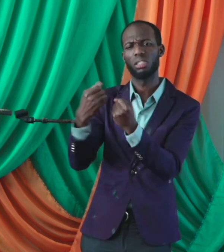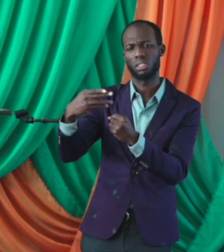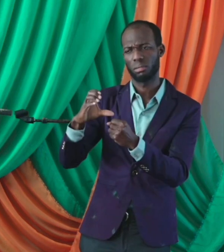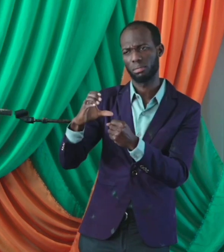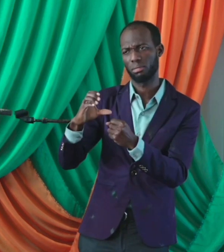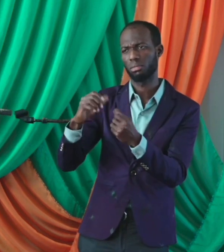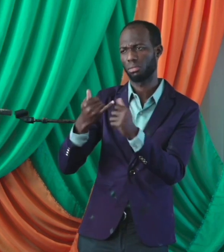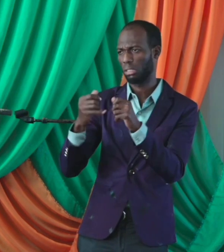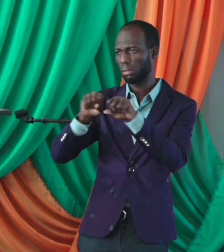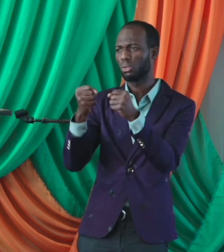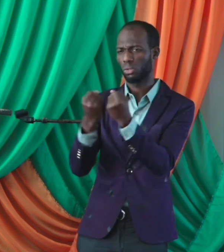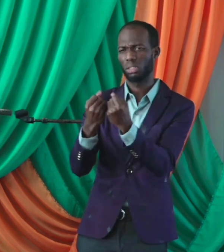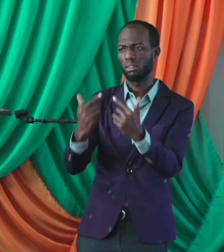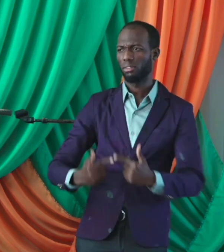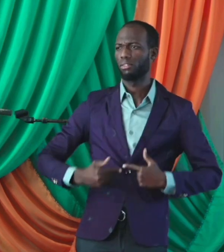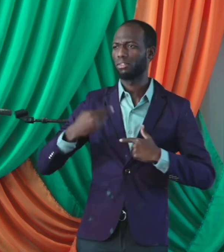La vie de nos sociétés handicapées.